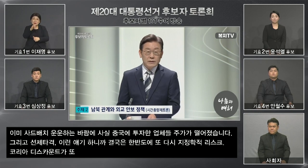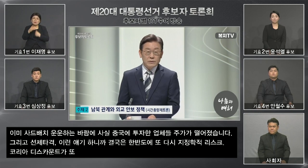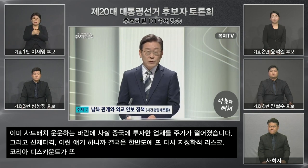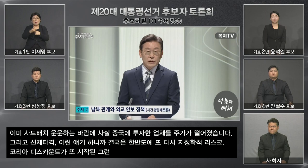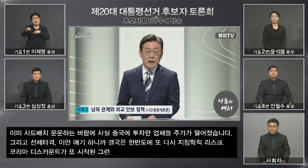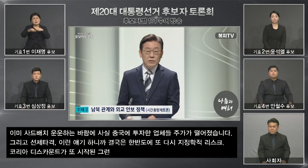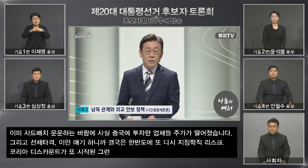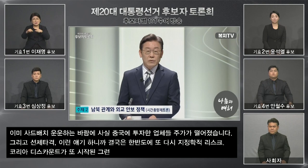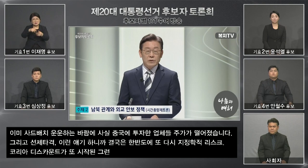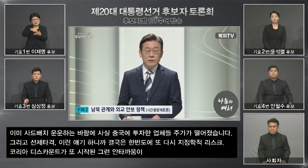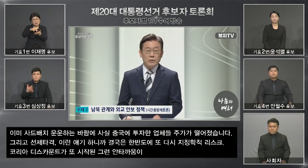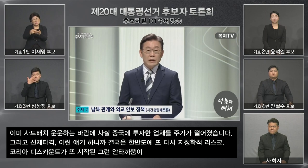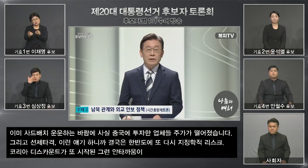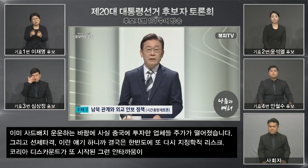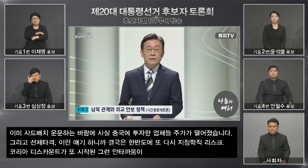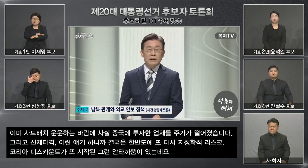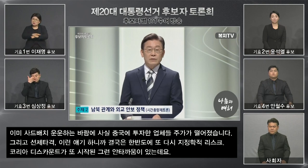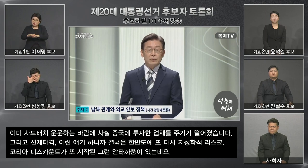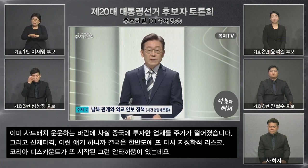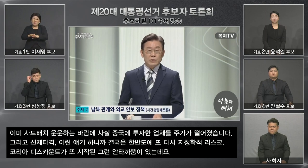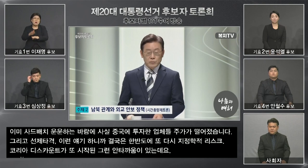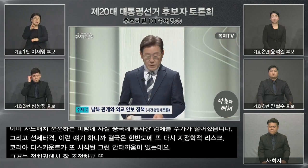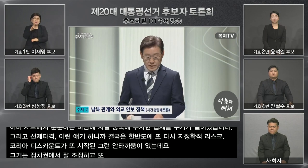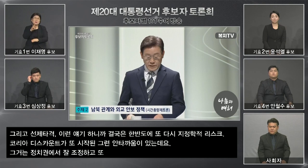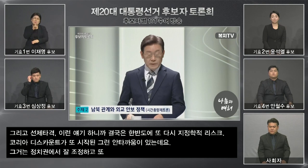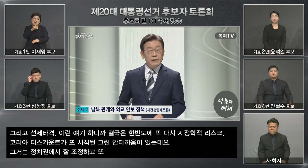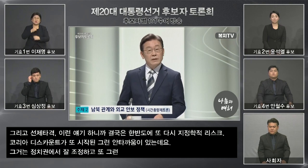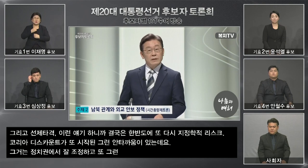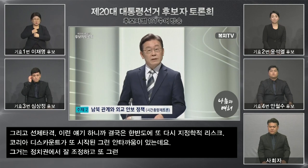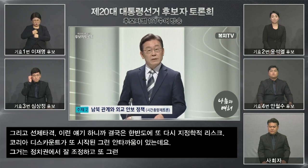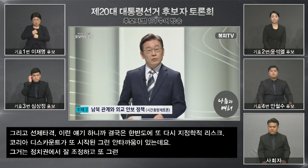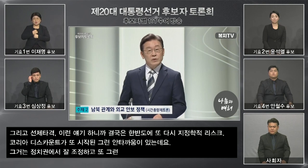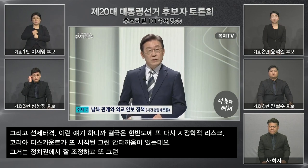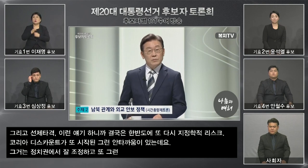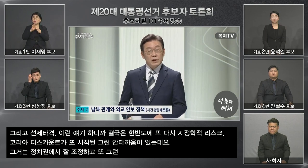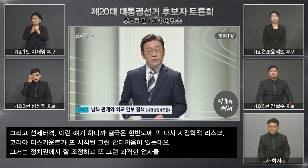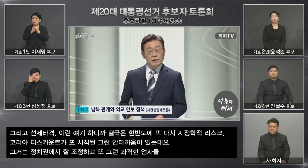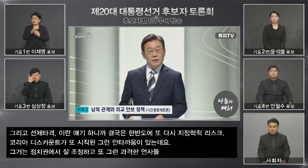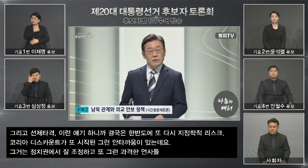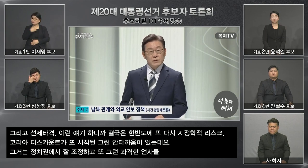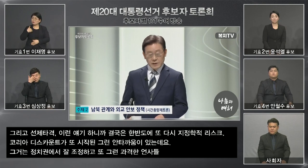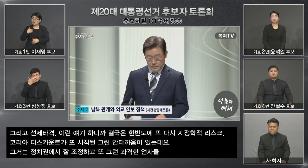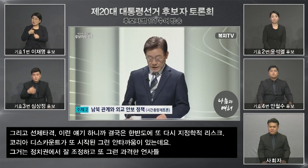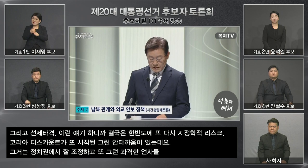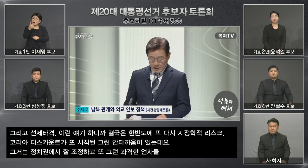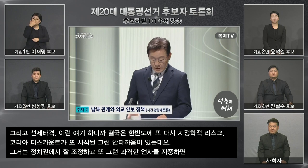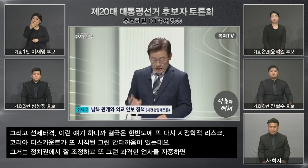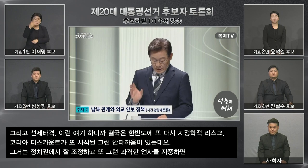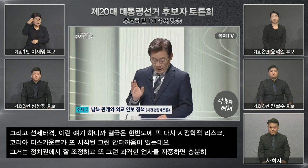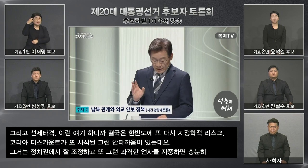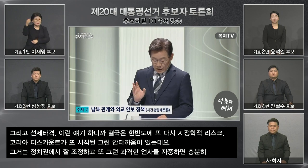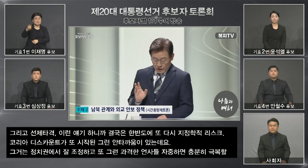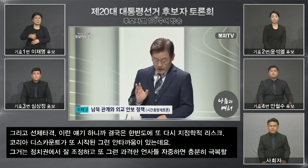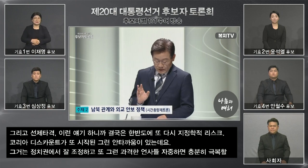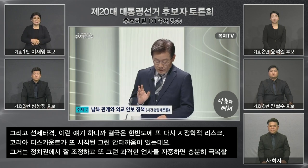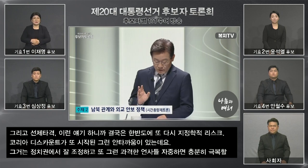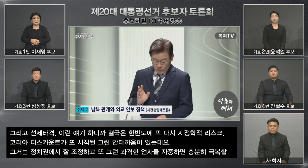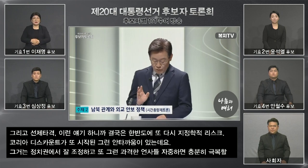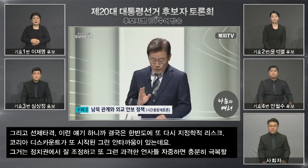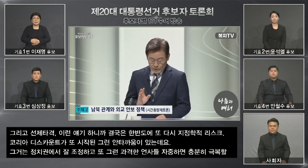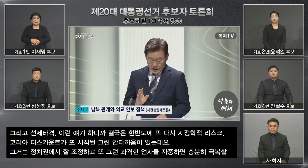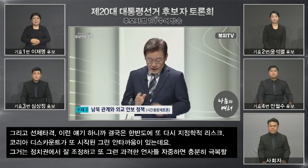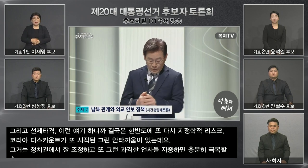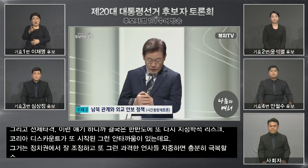잘 조정하고 또 그런 과격한 은사들을 좀 자중하면 충분히 극복할 수 있을 거라고 생각합니다. 제가 우리